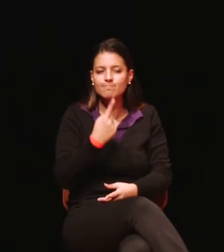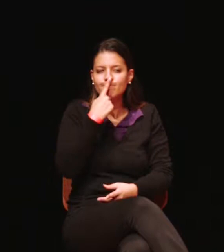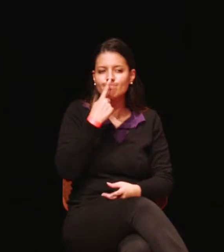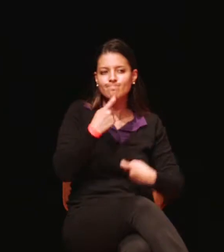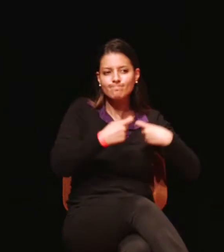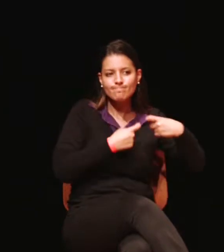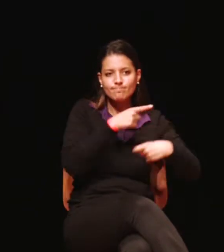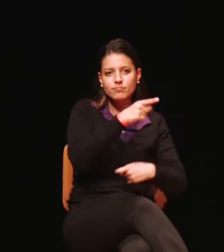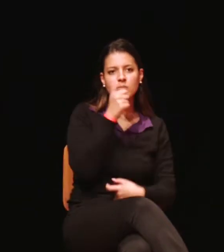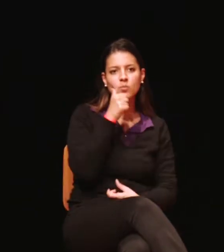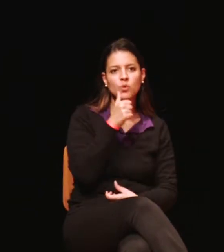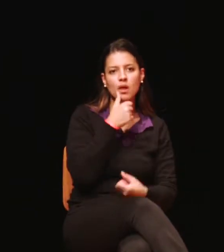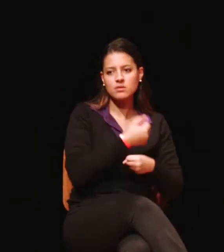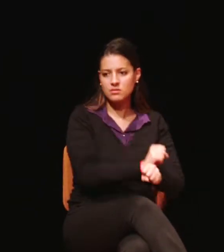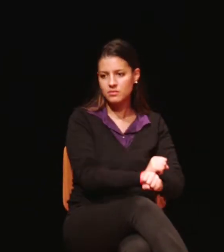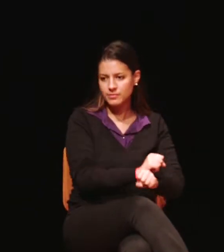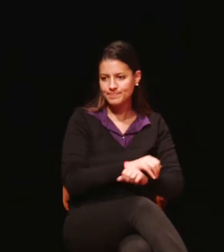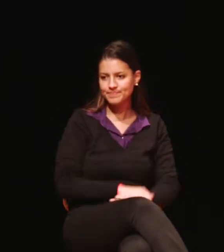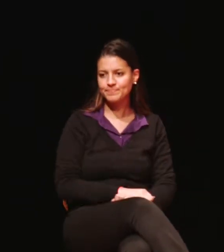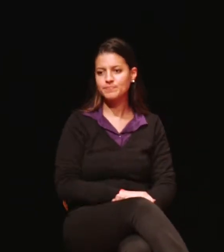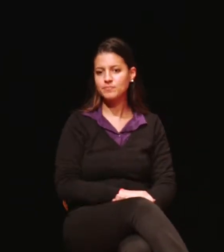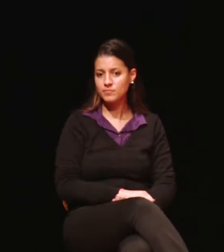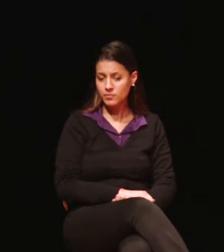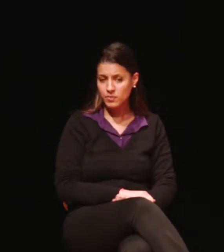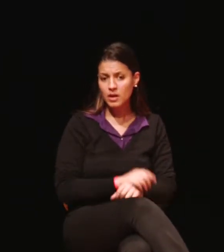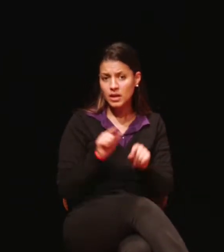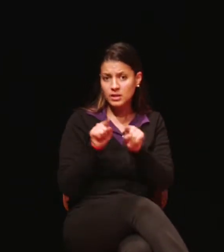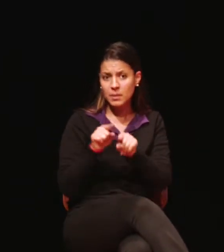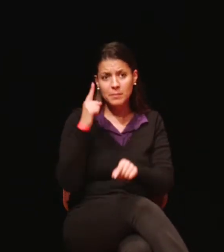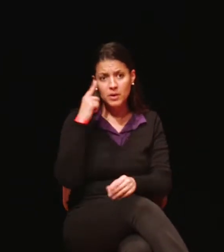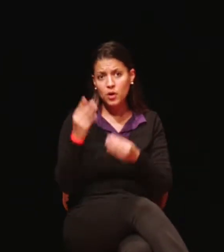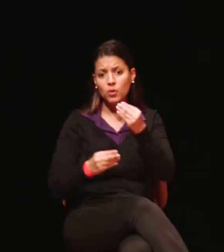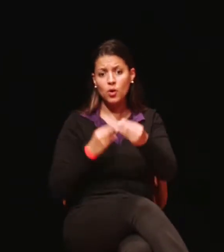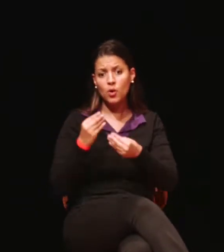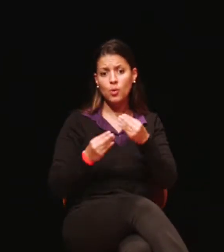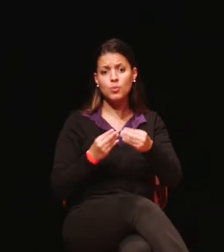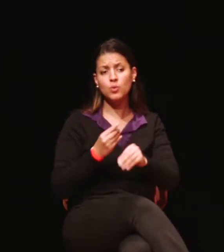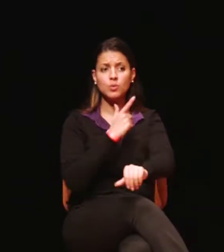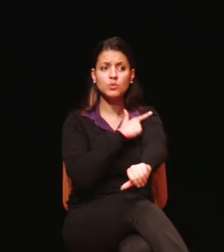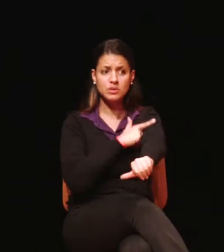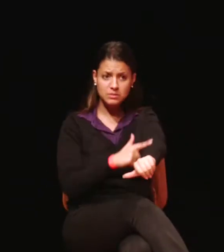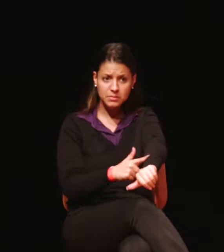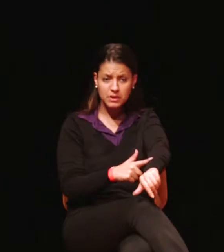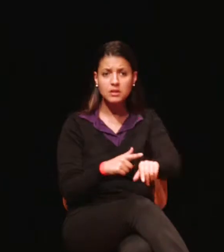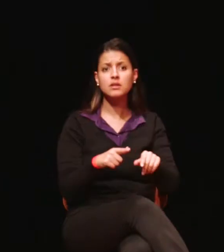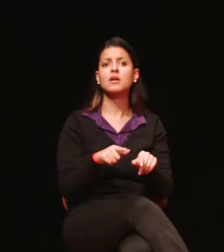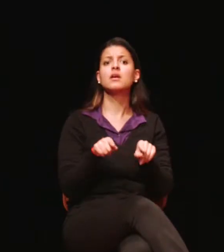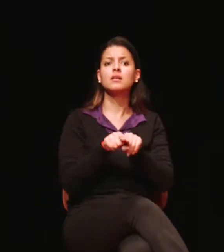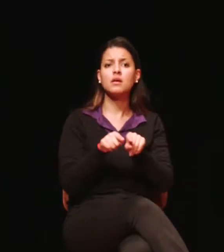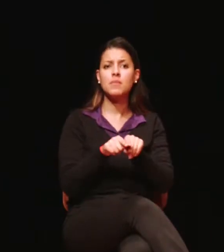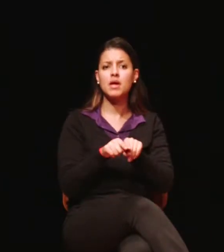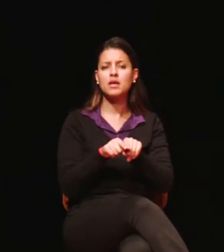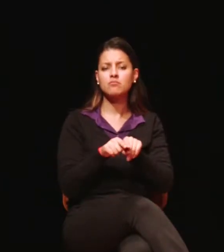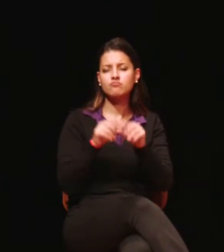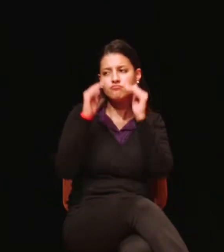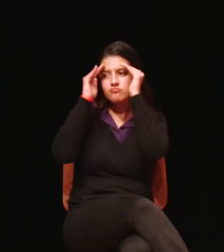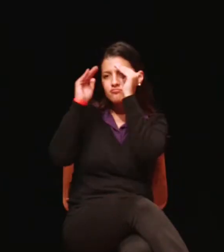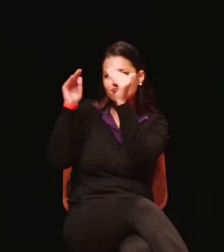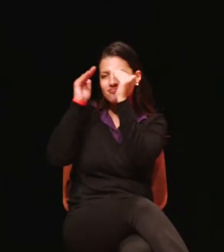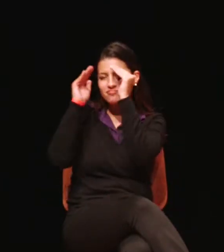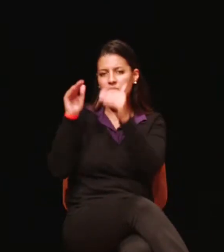ao focar a questão da disciplina e da sujeição, o livro de Alexandre de Gusmão também pode ser